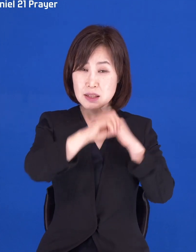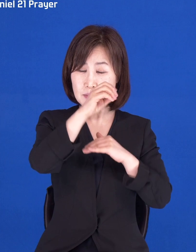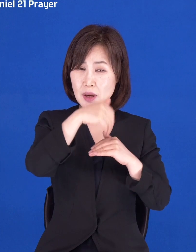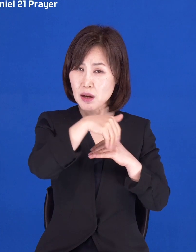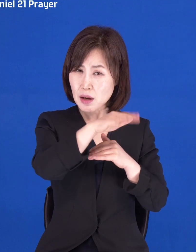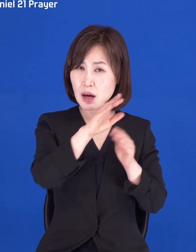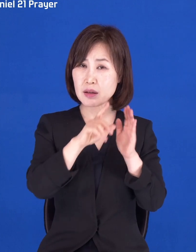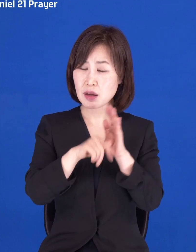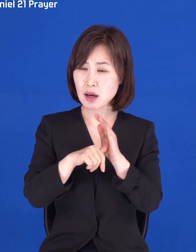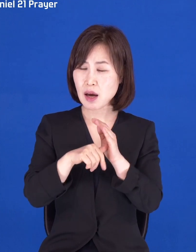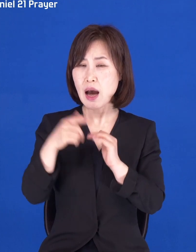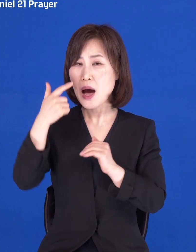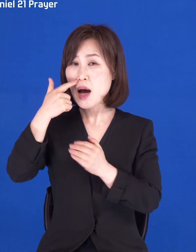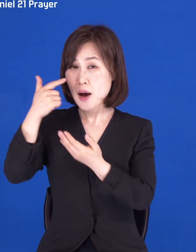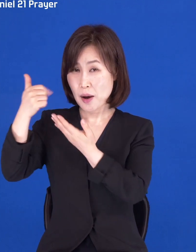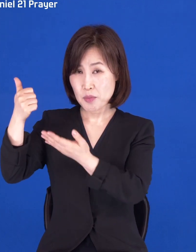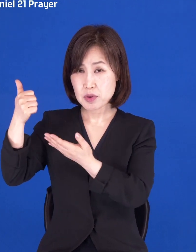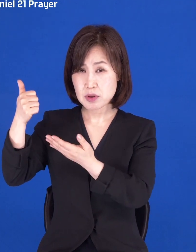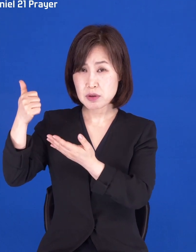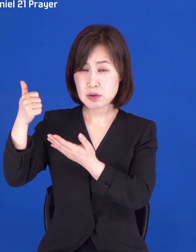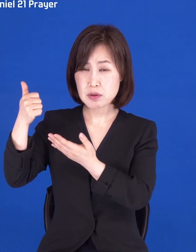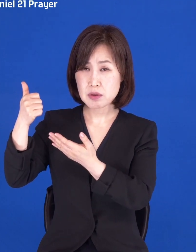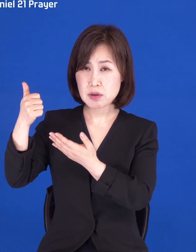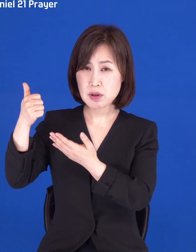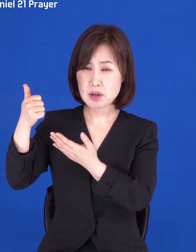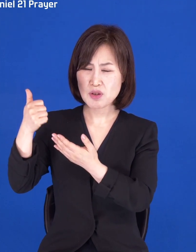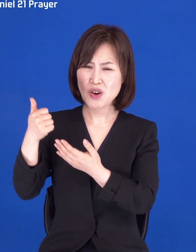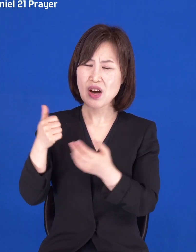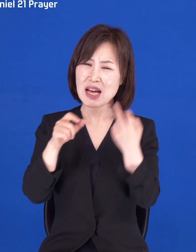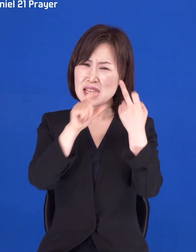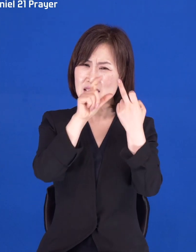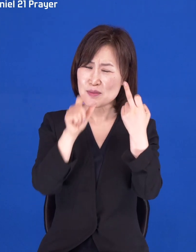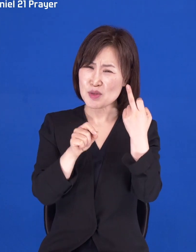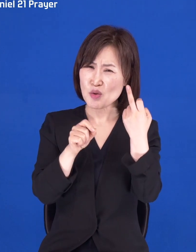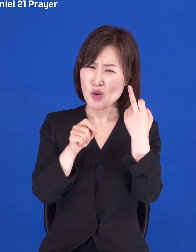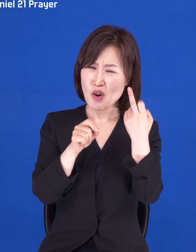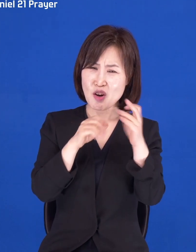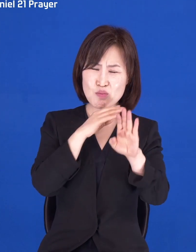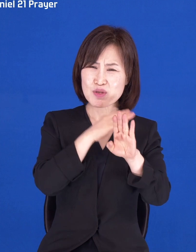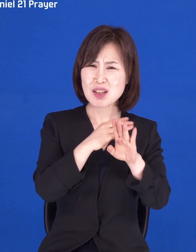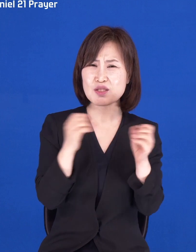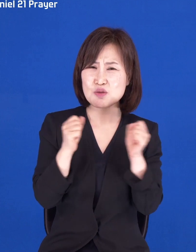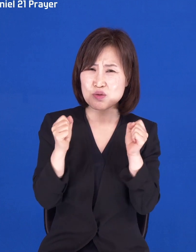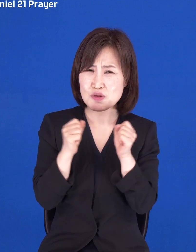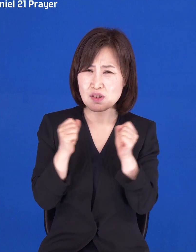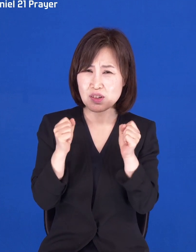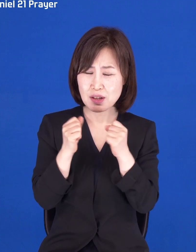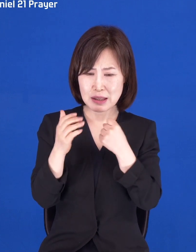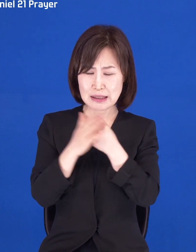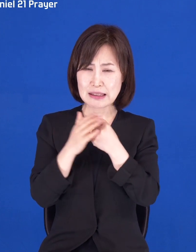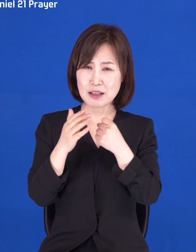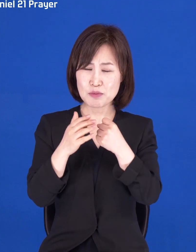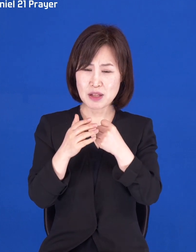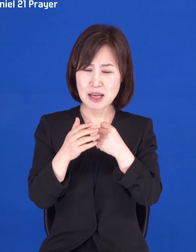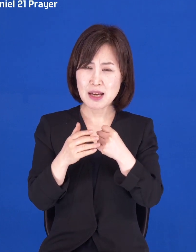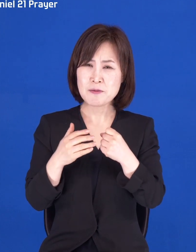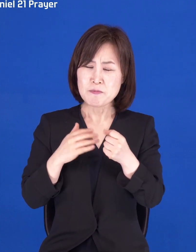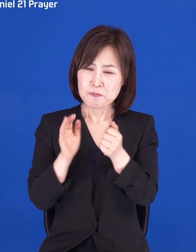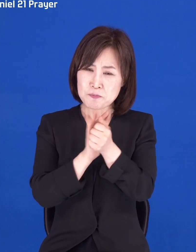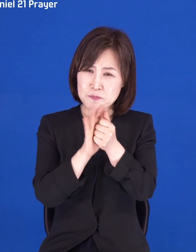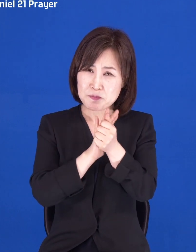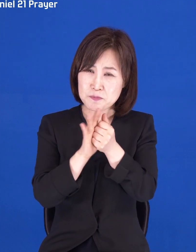나서는데 아버지께서 12월이면 춥다 보니까 솜동아 끈을 꼭 묶어주시고